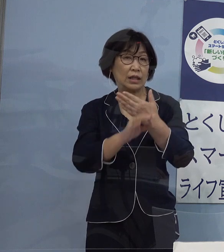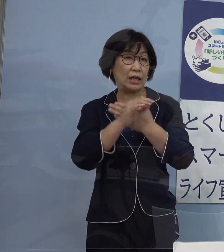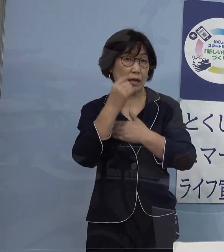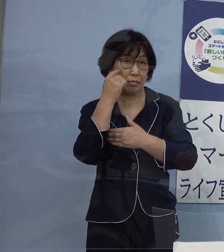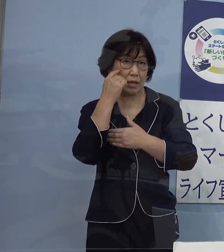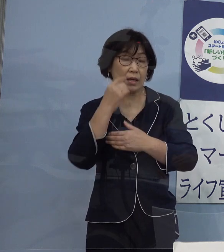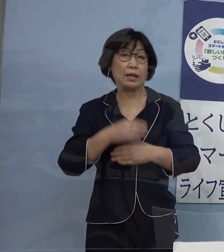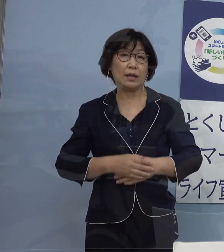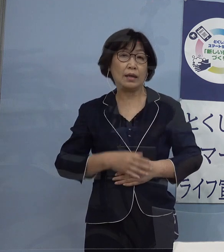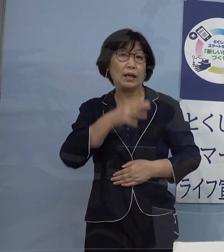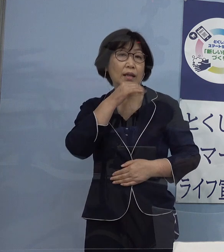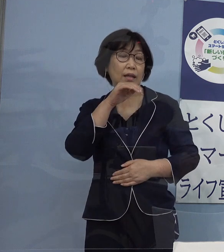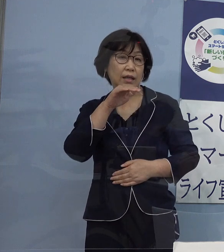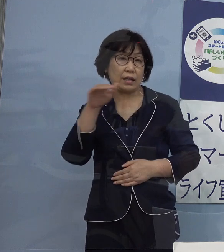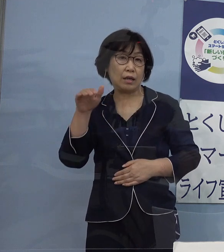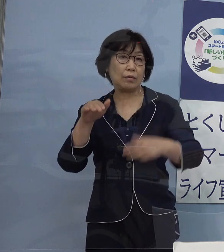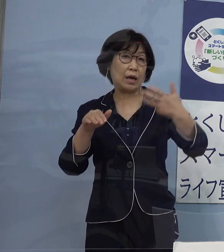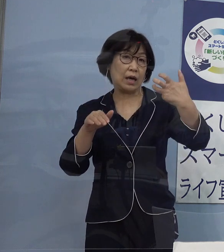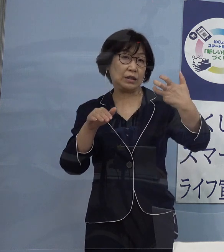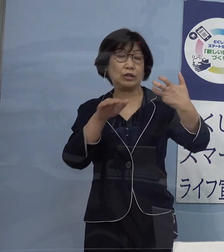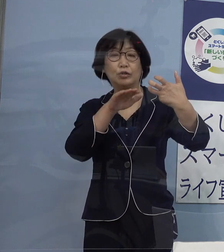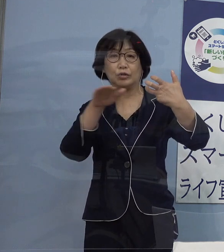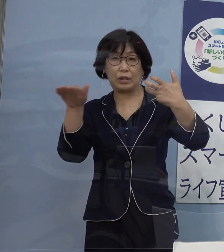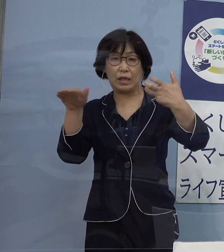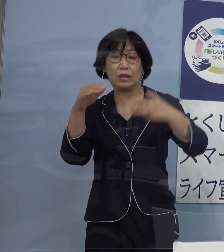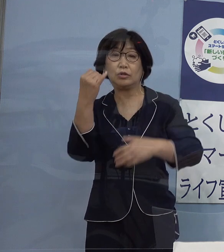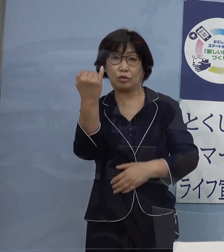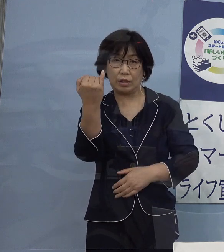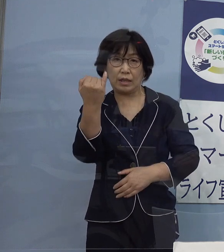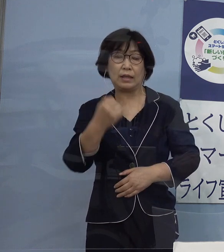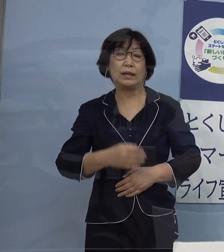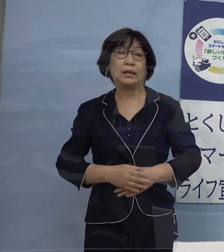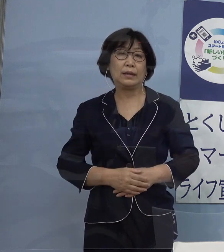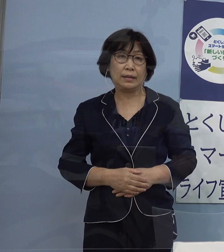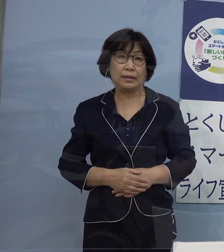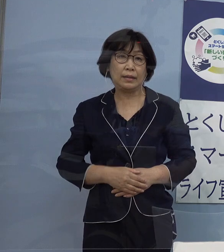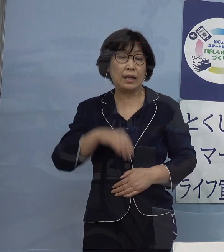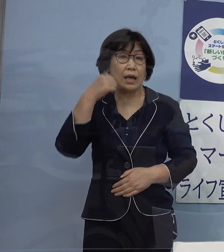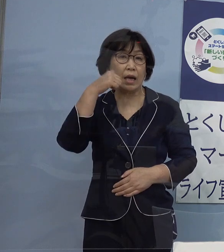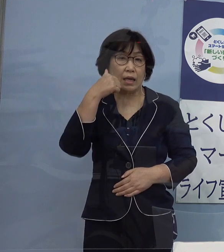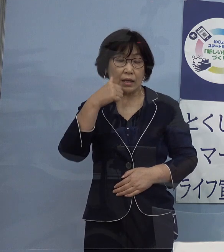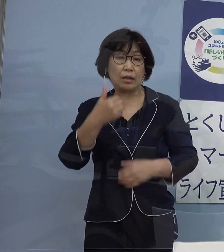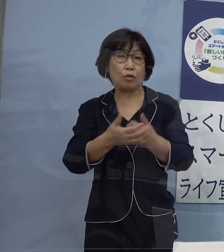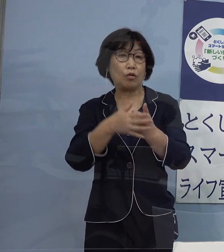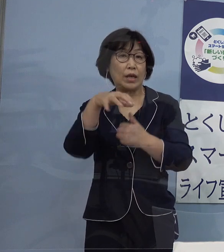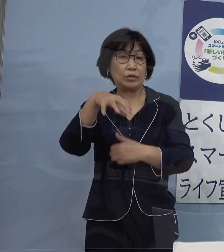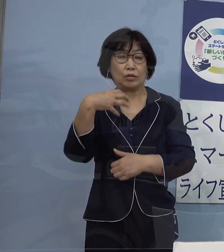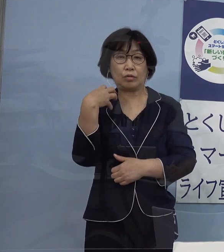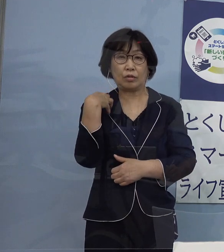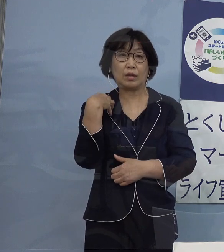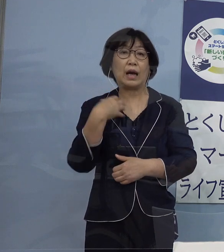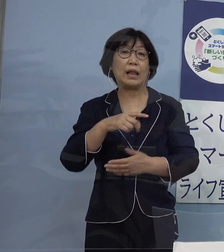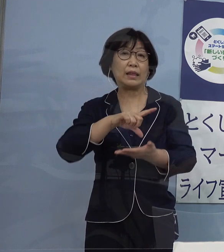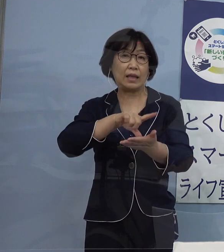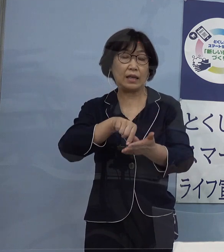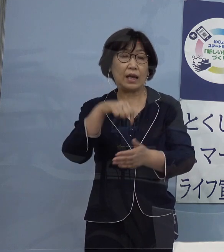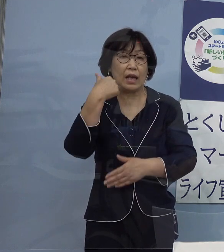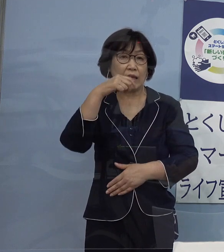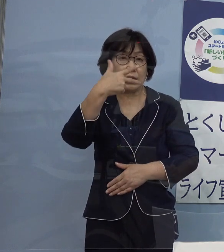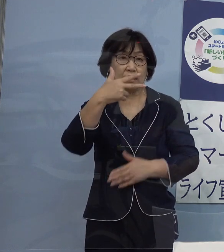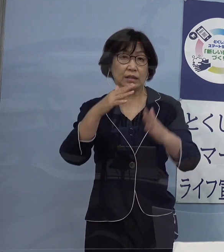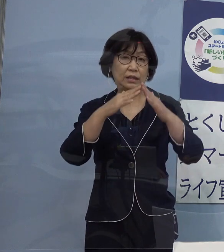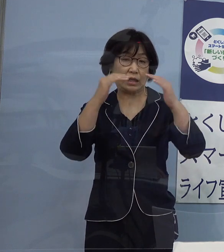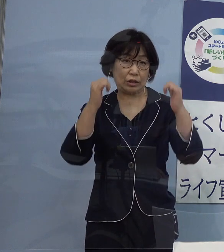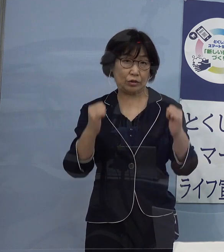方、年代は80代女性、阿南保健所管内、阿南市在住の